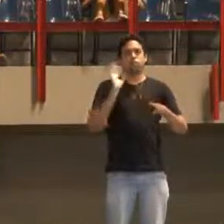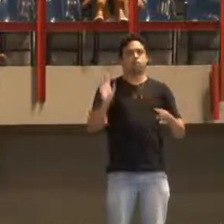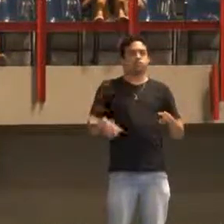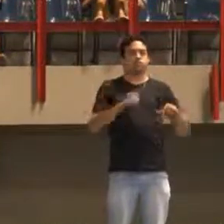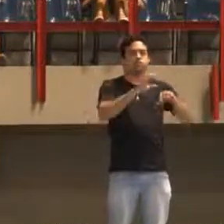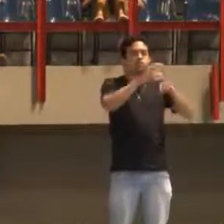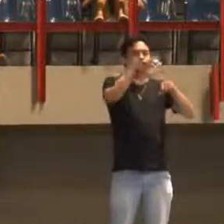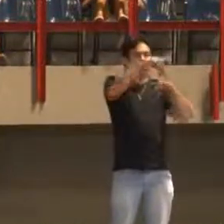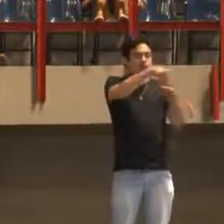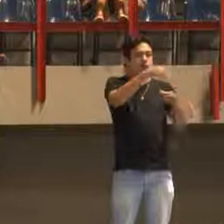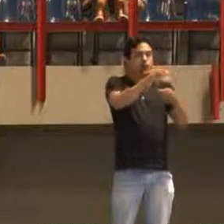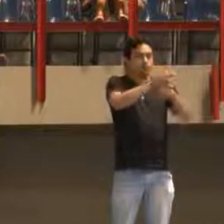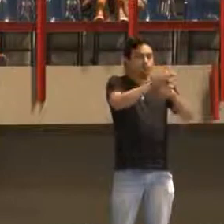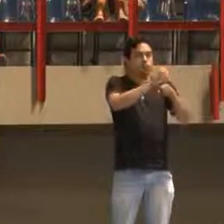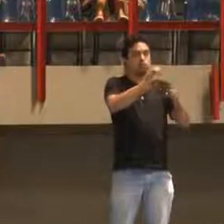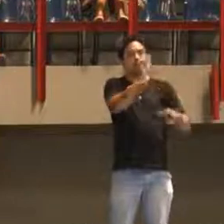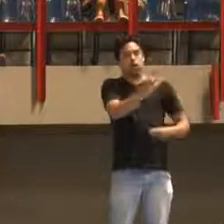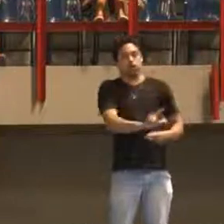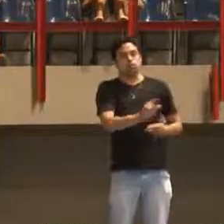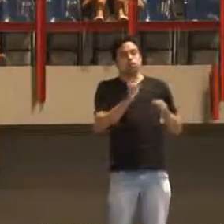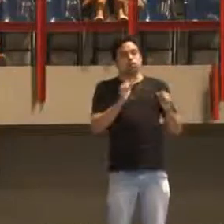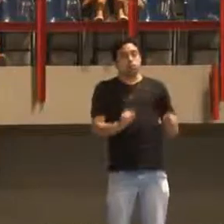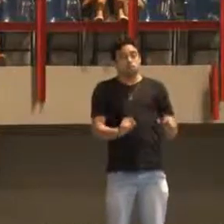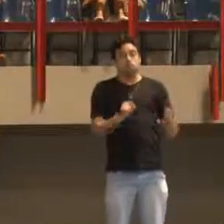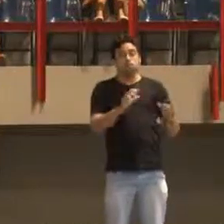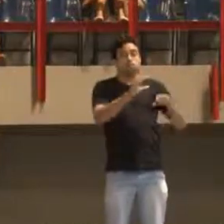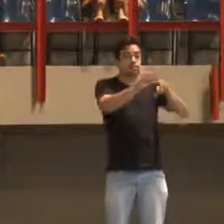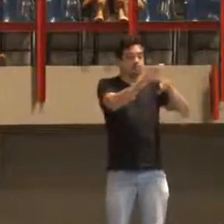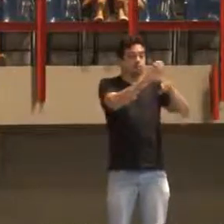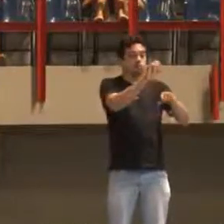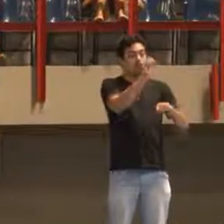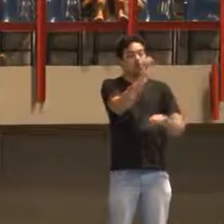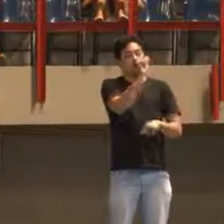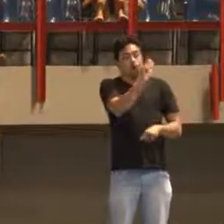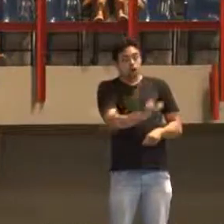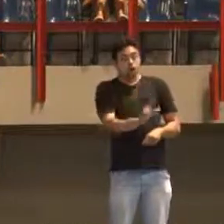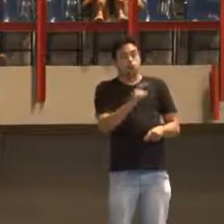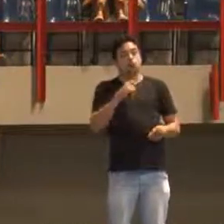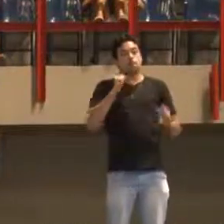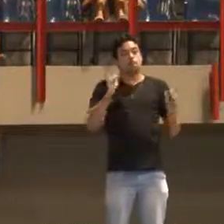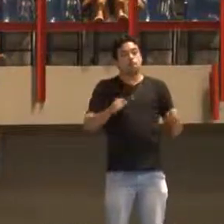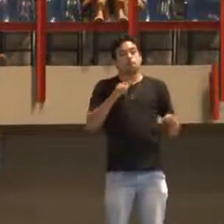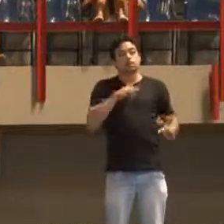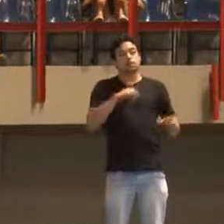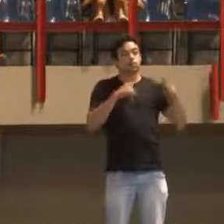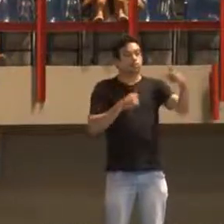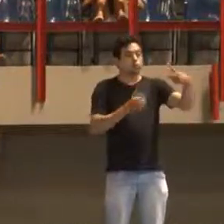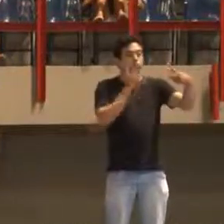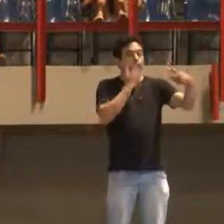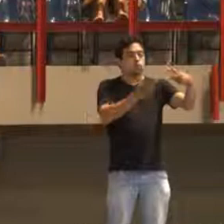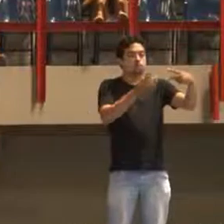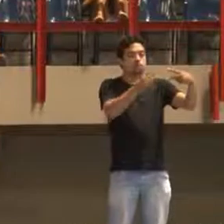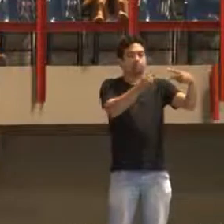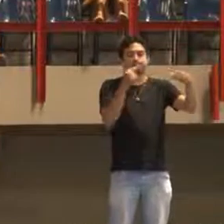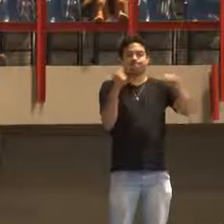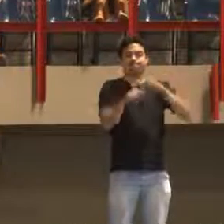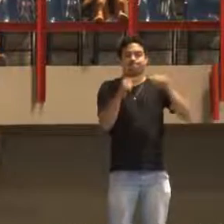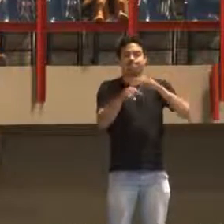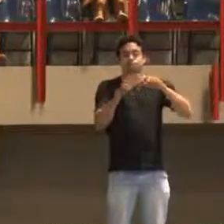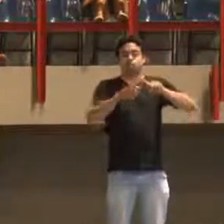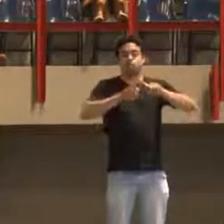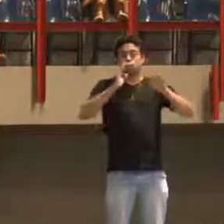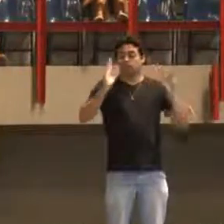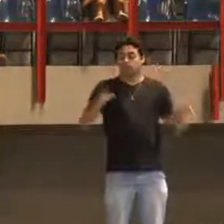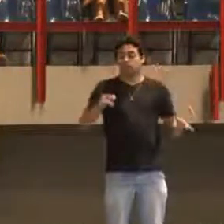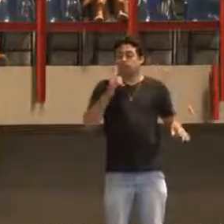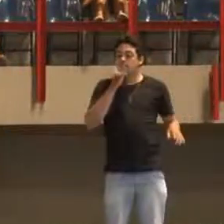ser cinza ou azul? Então, se o fundo pode ser cinza ou azul, então eu vou botar aqui que eu tenho duas opções. Não dá certo. Por quê?